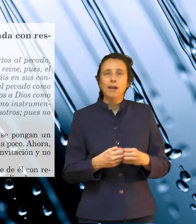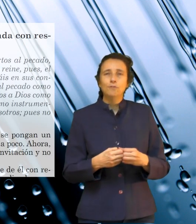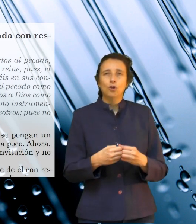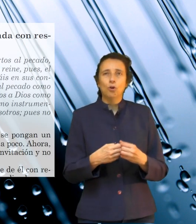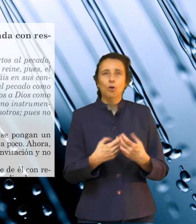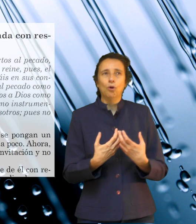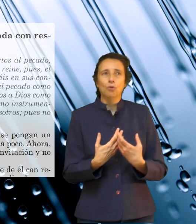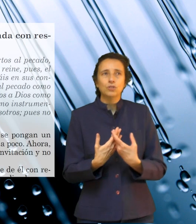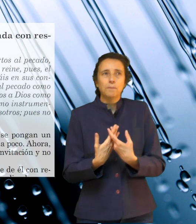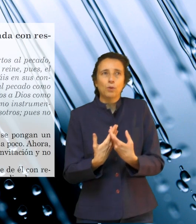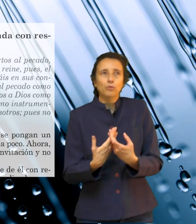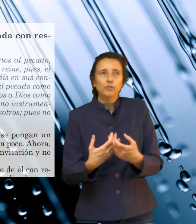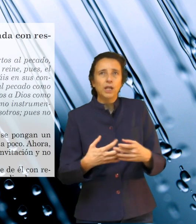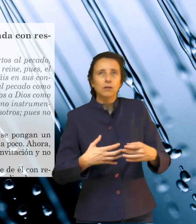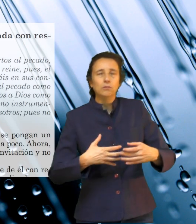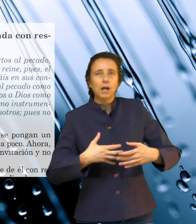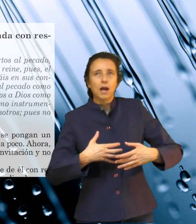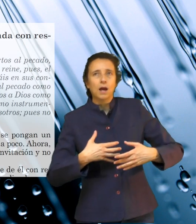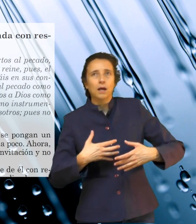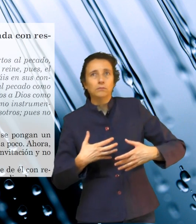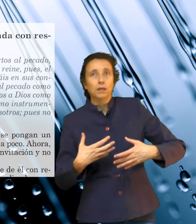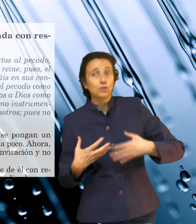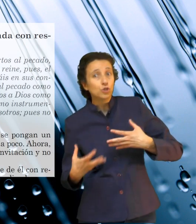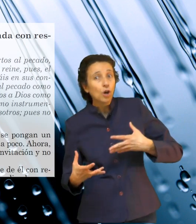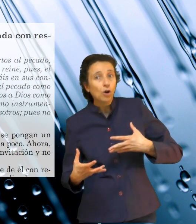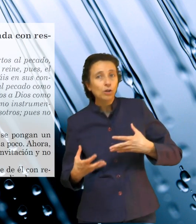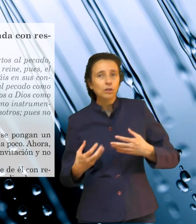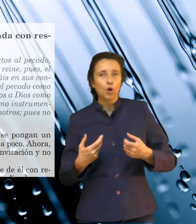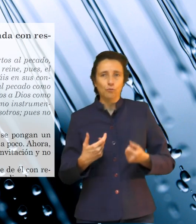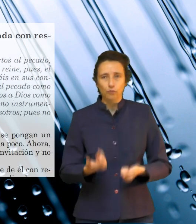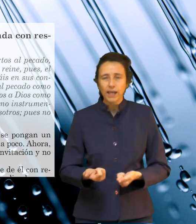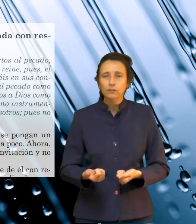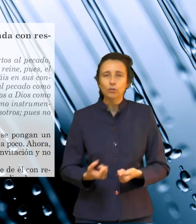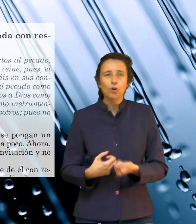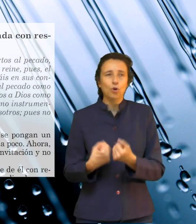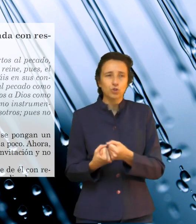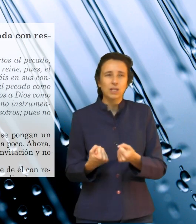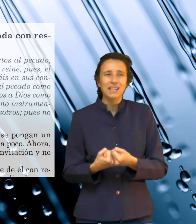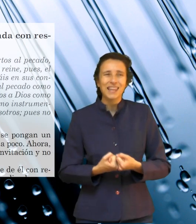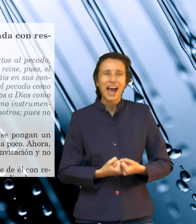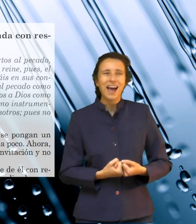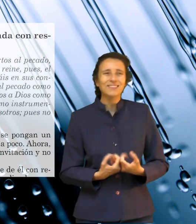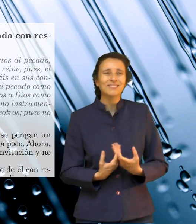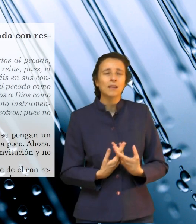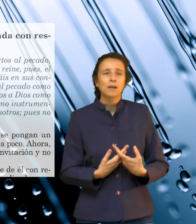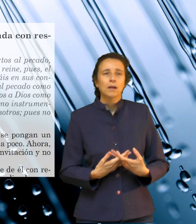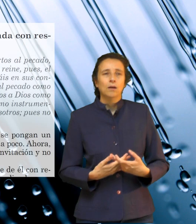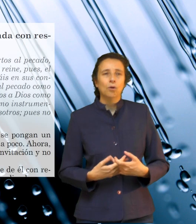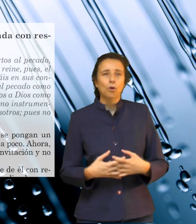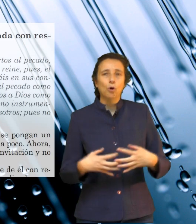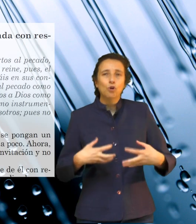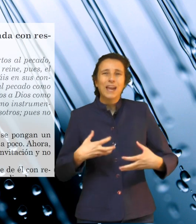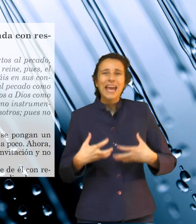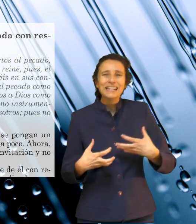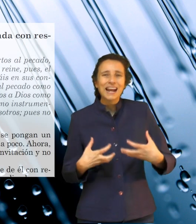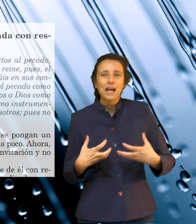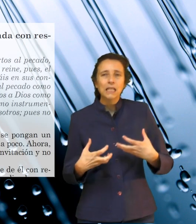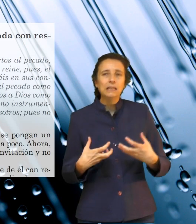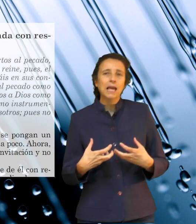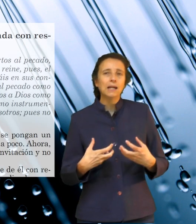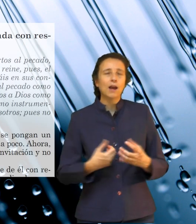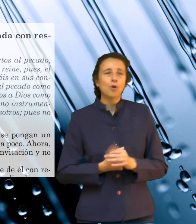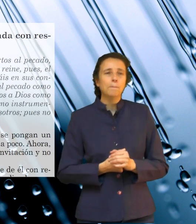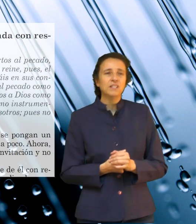que no se produce ninguna tensión, conflicto, hostilidad o